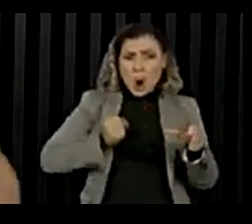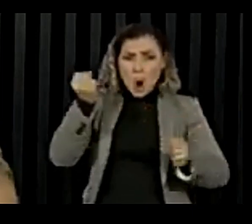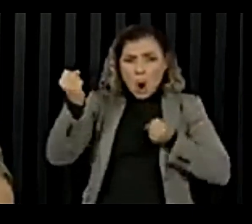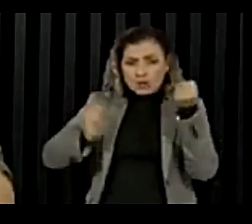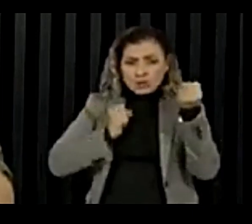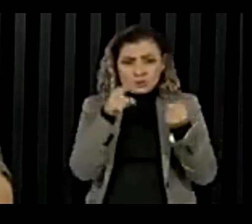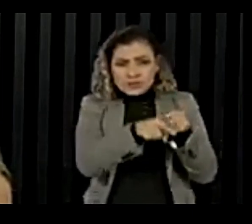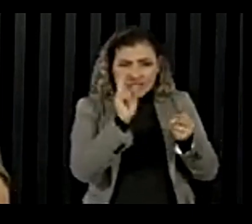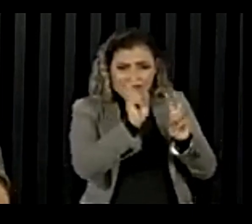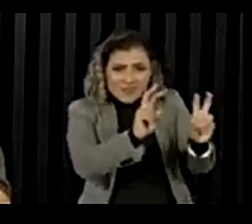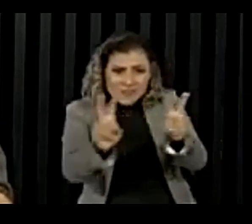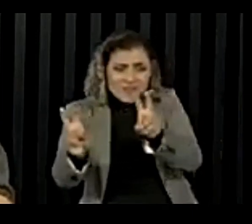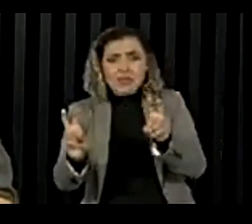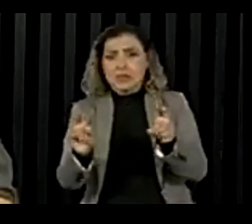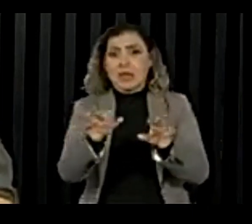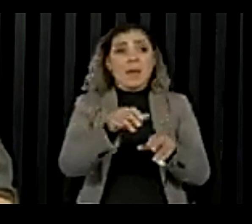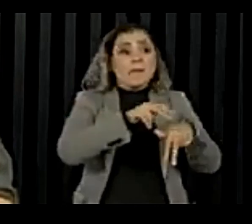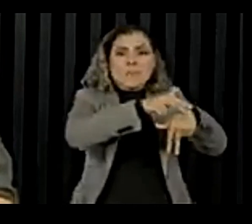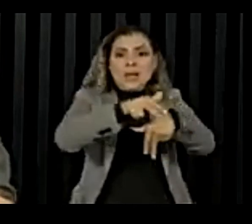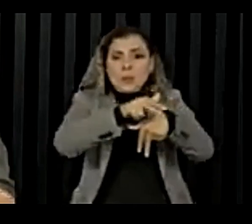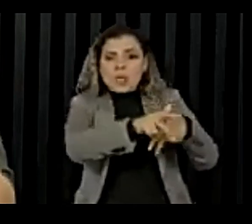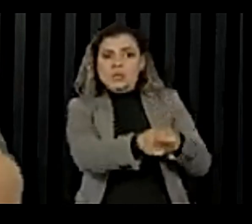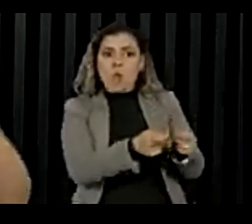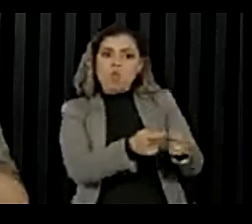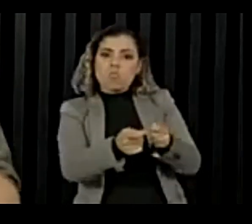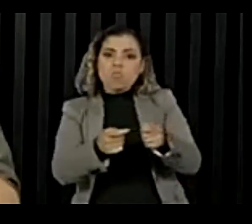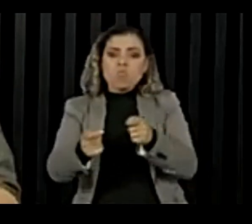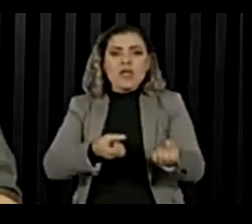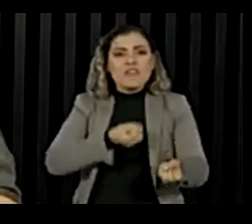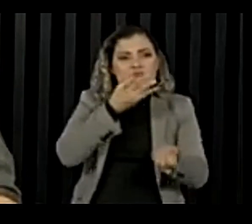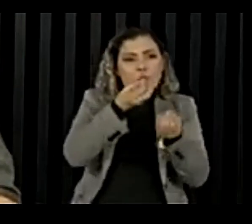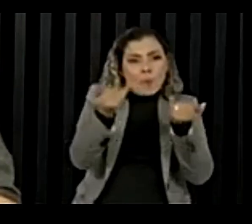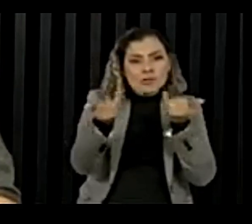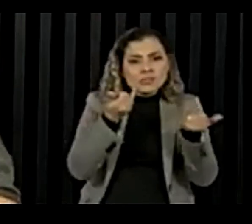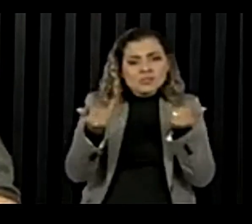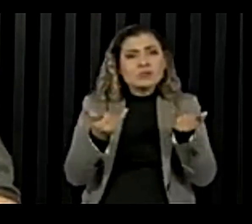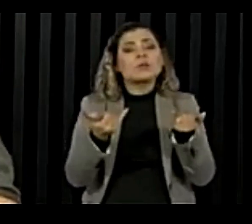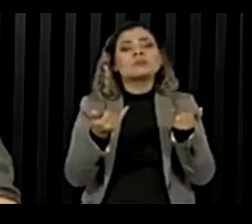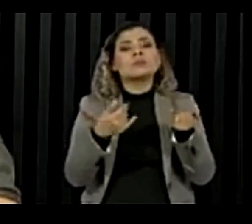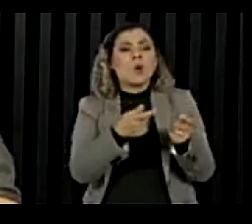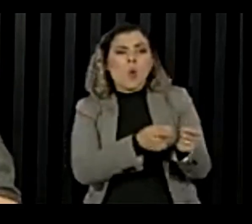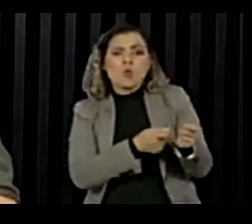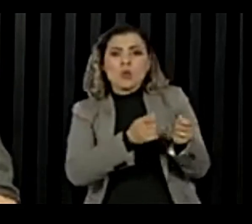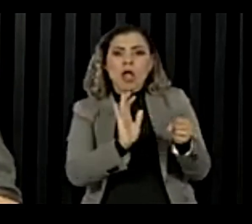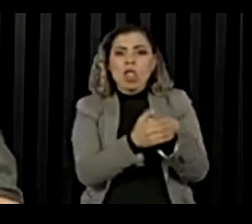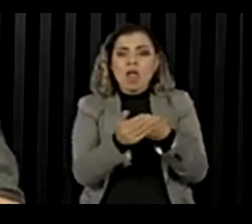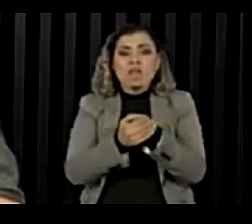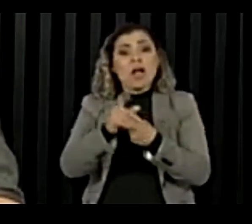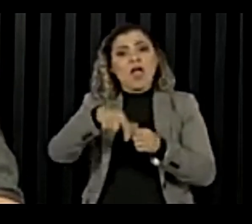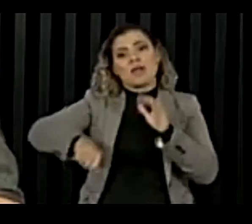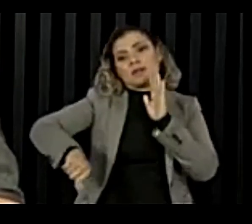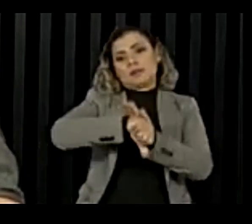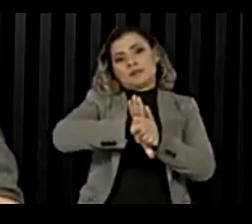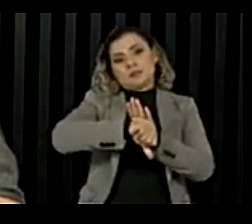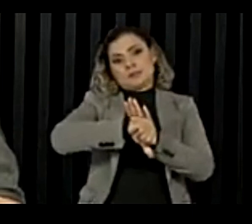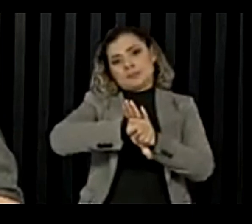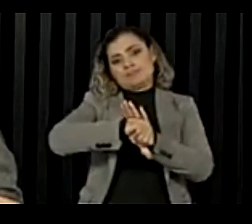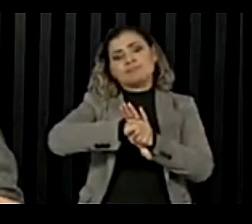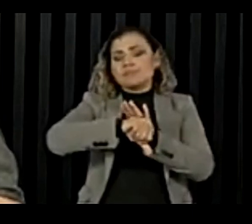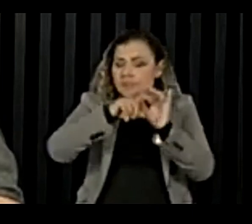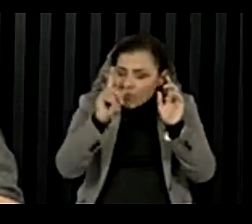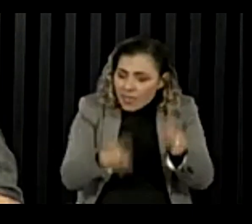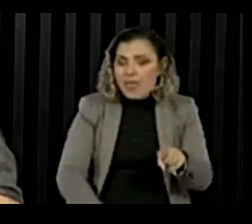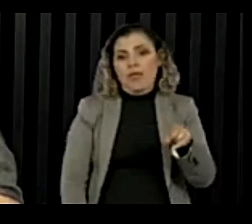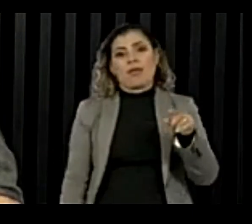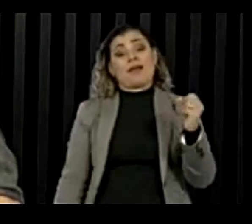esse esquema criado para manipulação das informações que chegam ao público Tudo isso é um crime muito, muito,